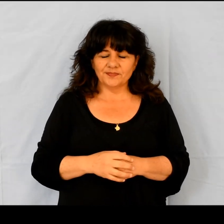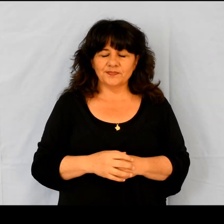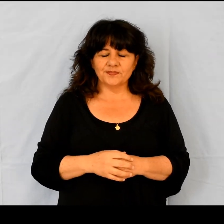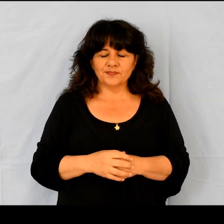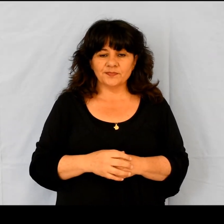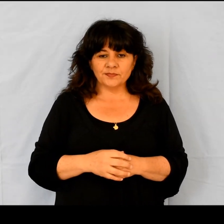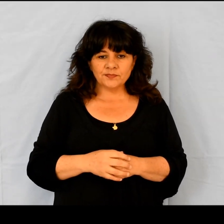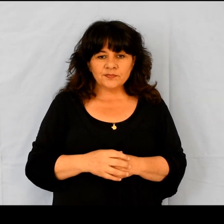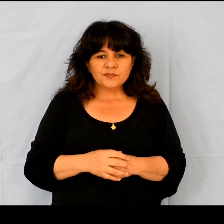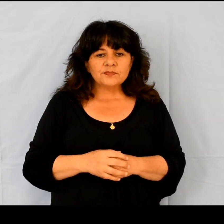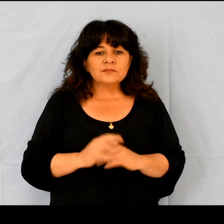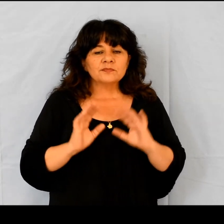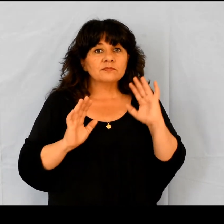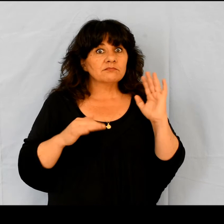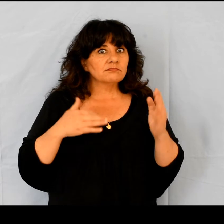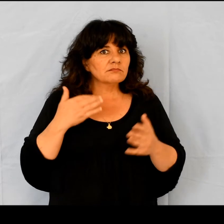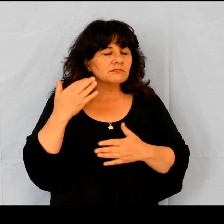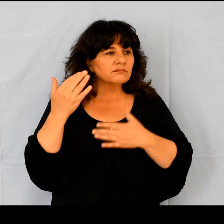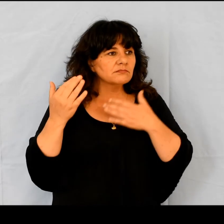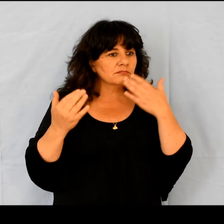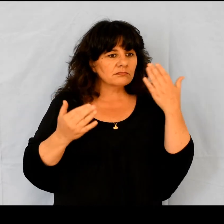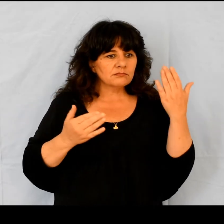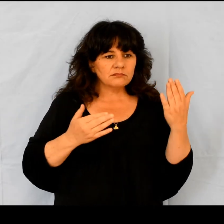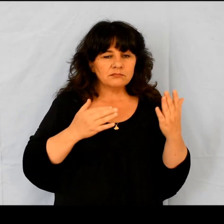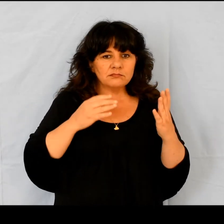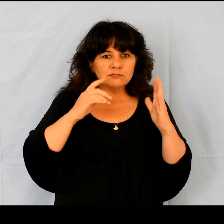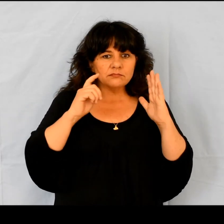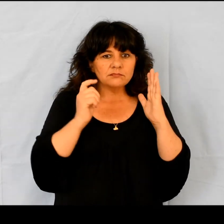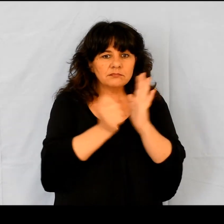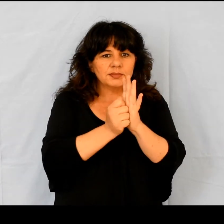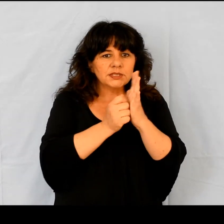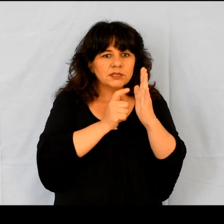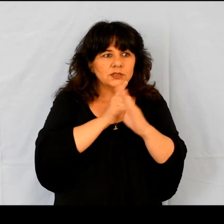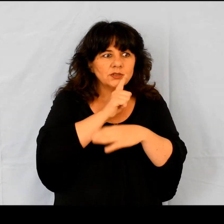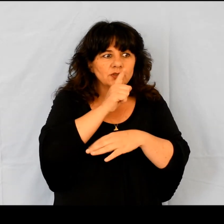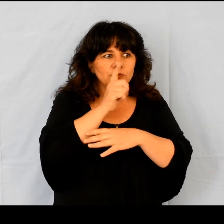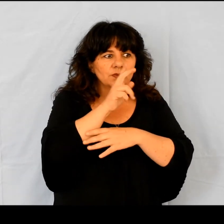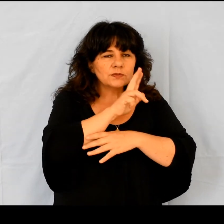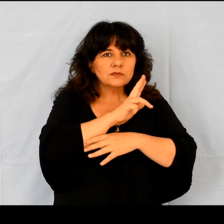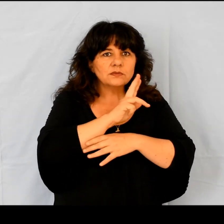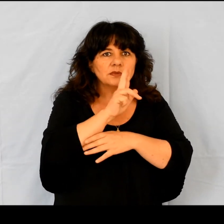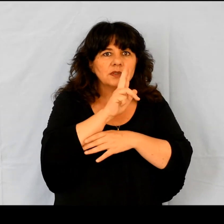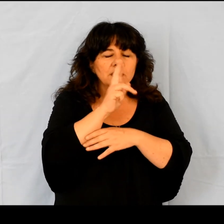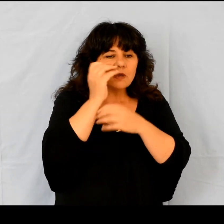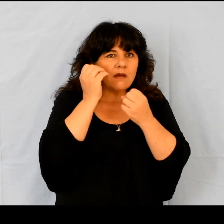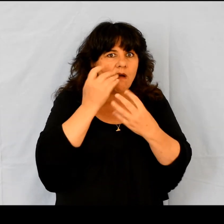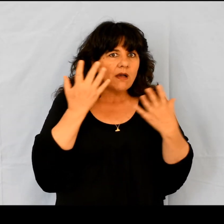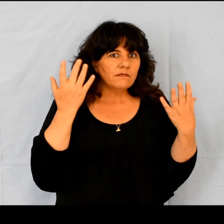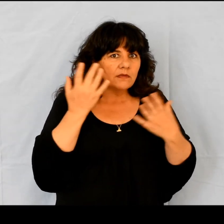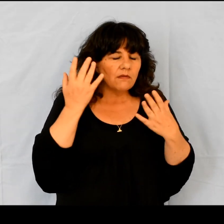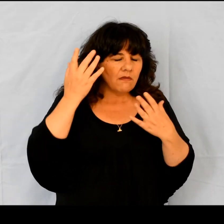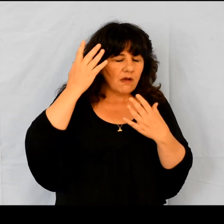Je fus saisi en esprit le jour du Seigneur, et j'entendis derrière moi une voix